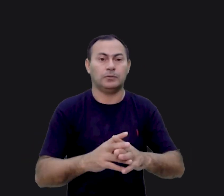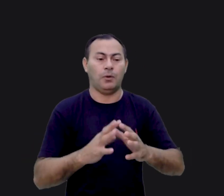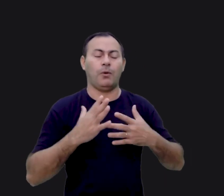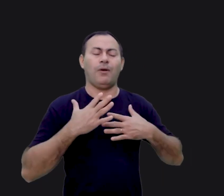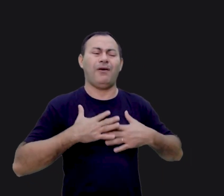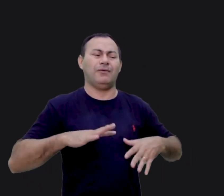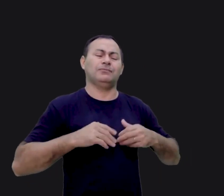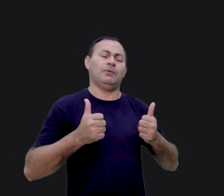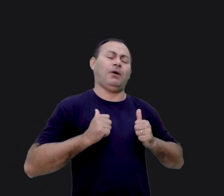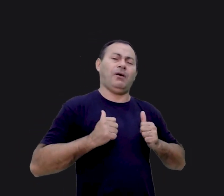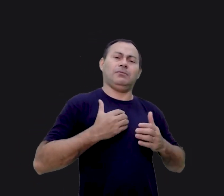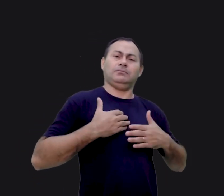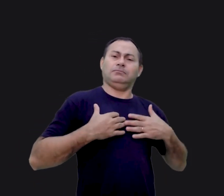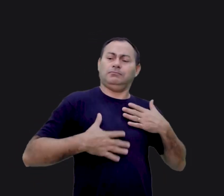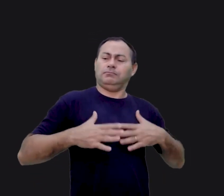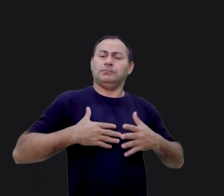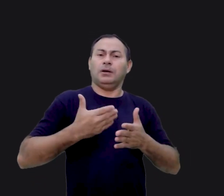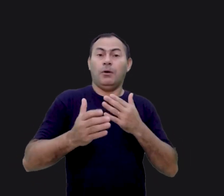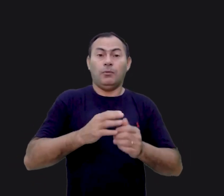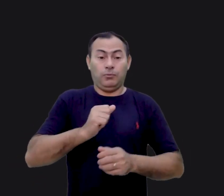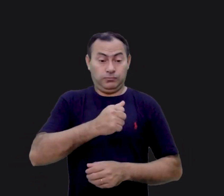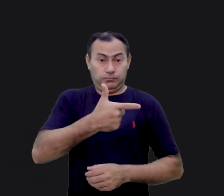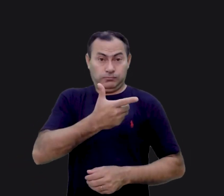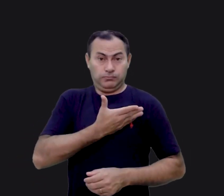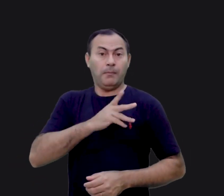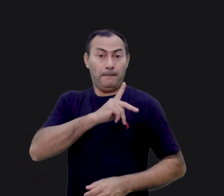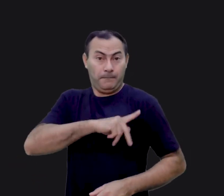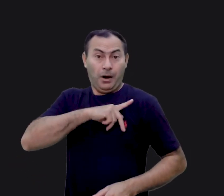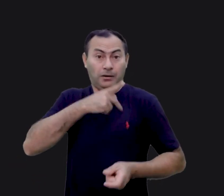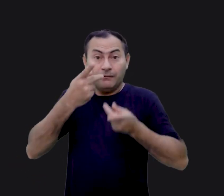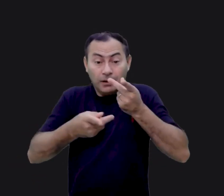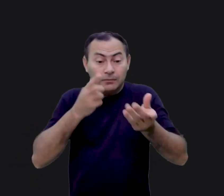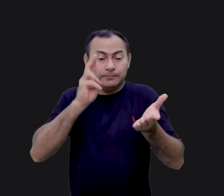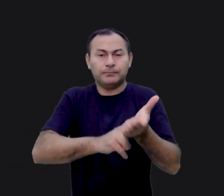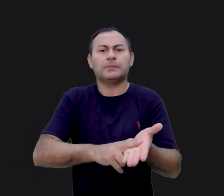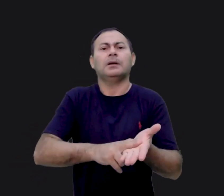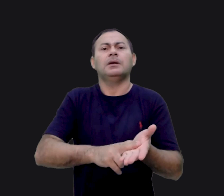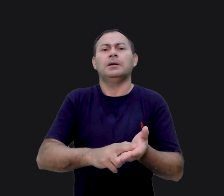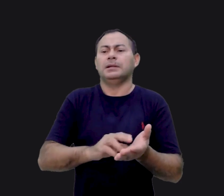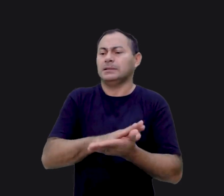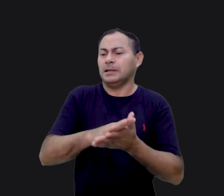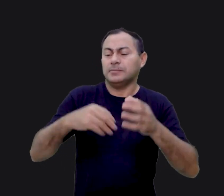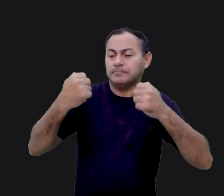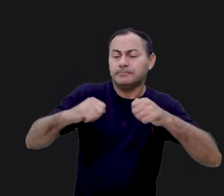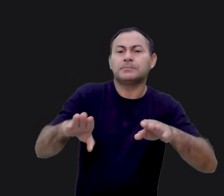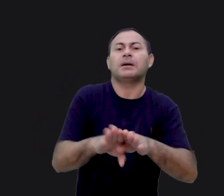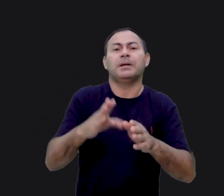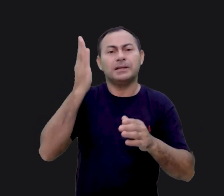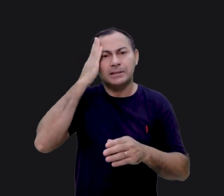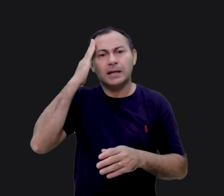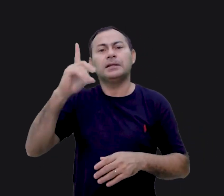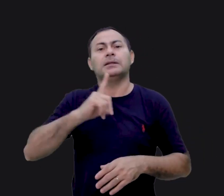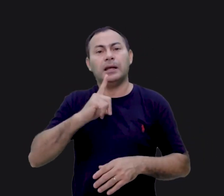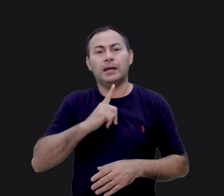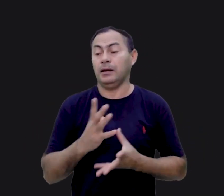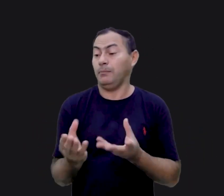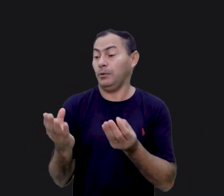com o conforto o apóstolo Paulo afirmou em suas cartas sem passar necessidade também sem ter